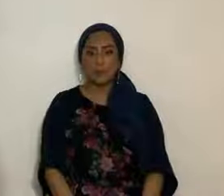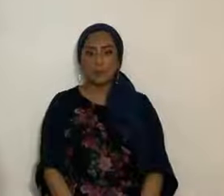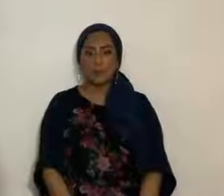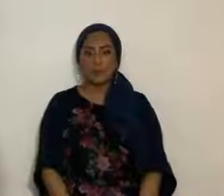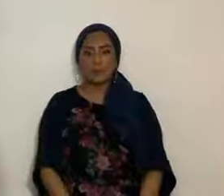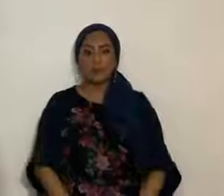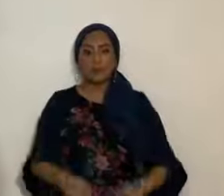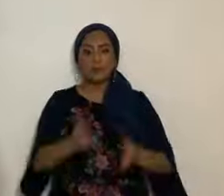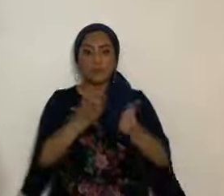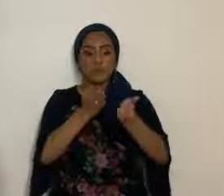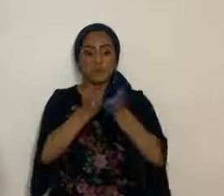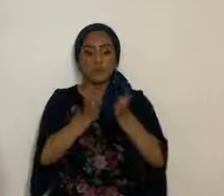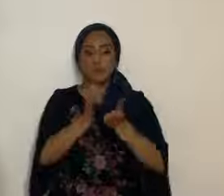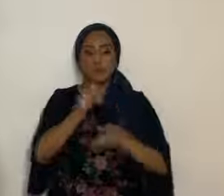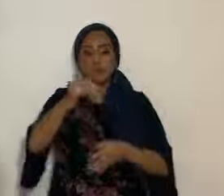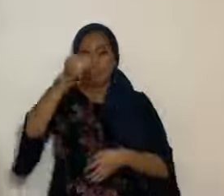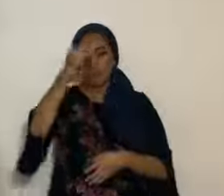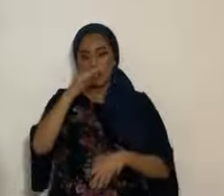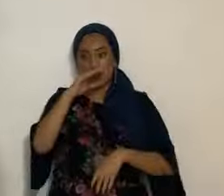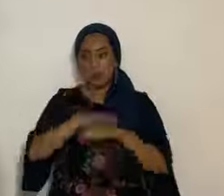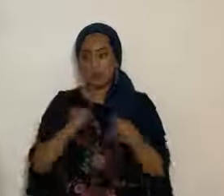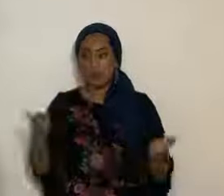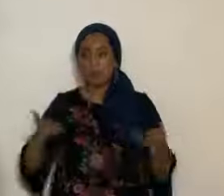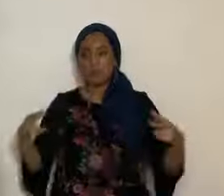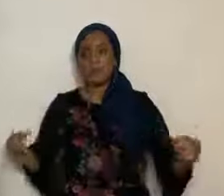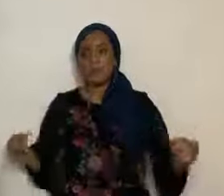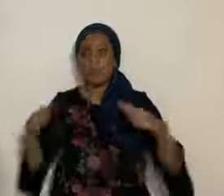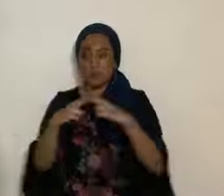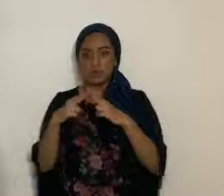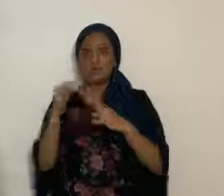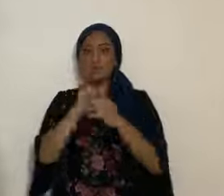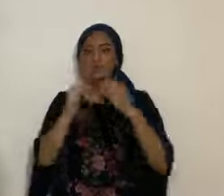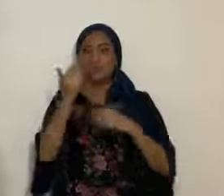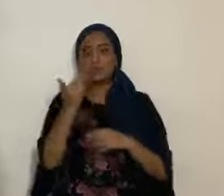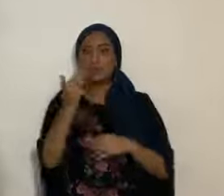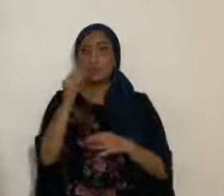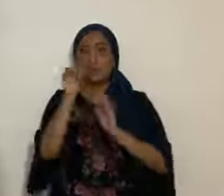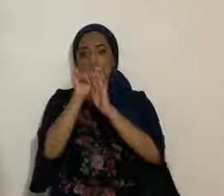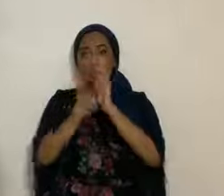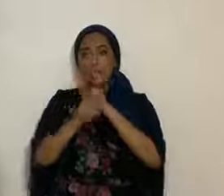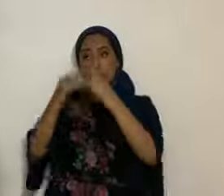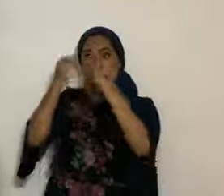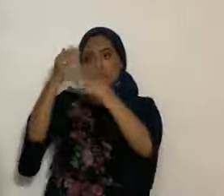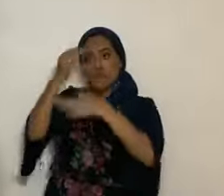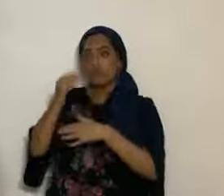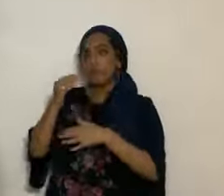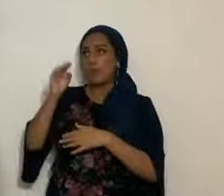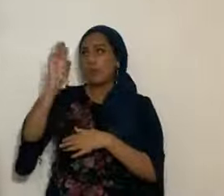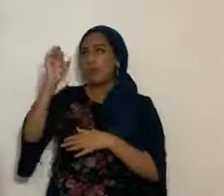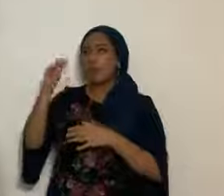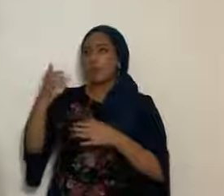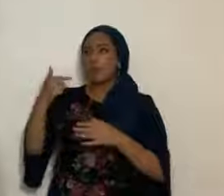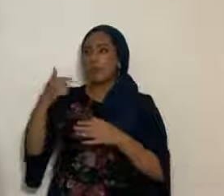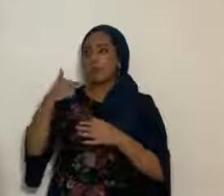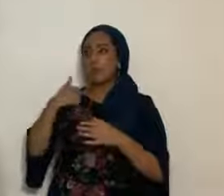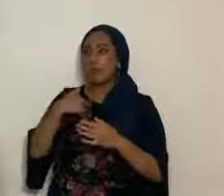Serviréis a Elohim sobre este monte. Verso 13. Dijo Moisés a Elohim: he aquí que yo llevo a los hijos de Israel y les